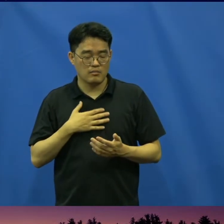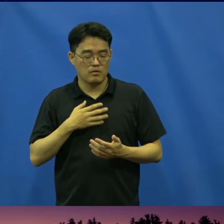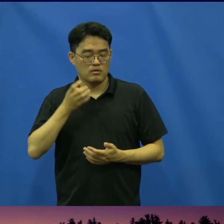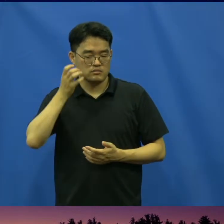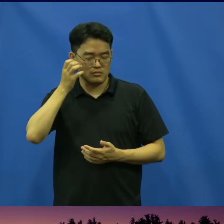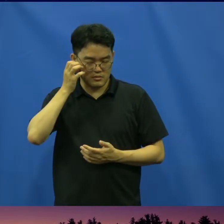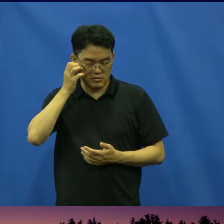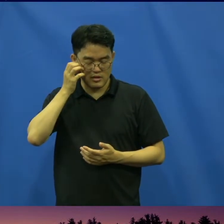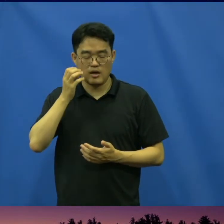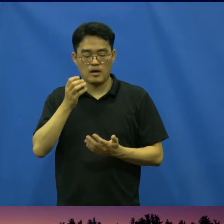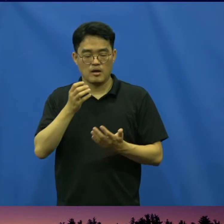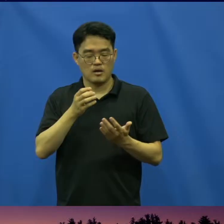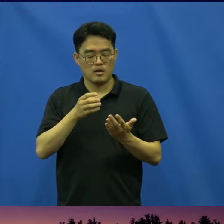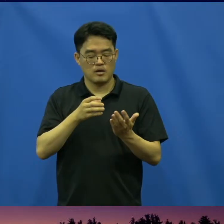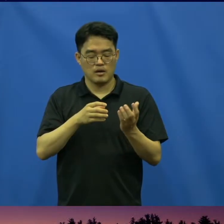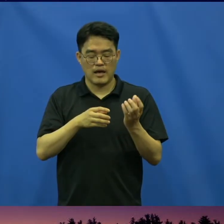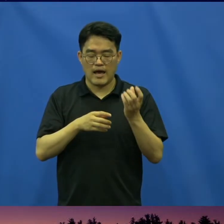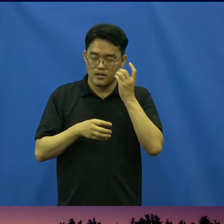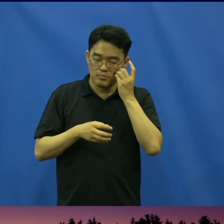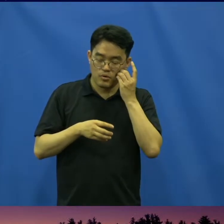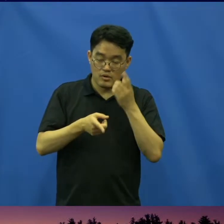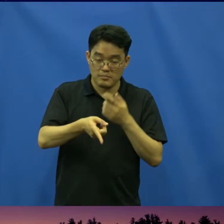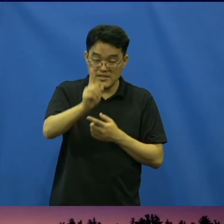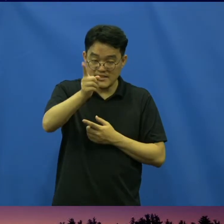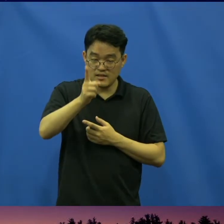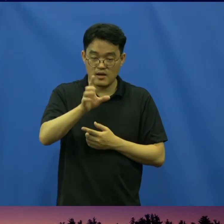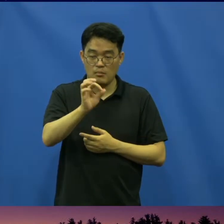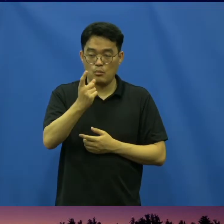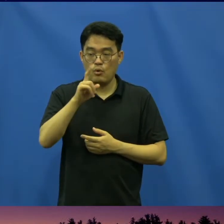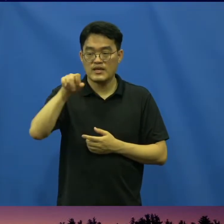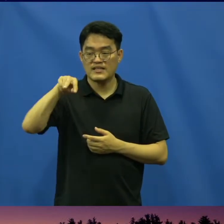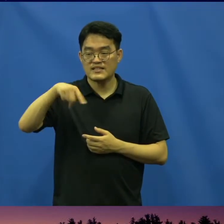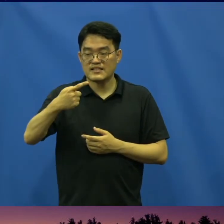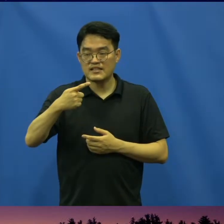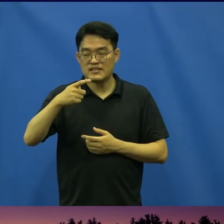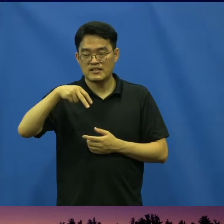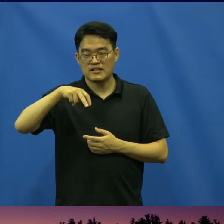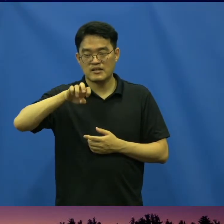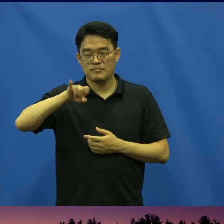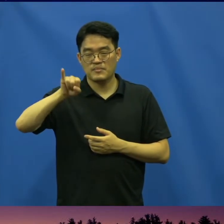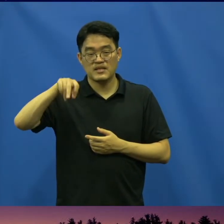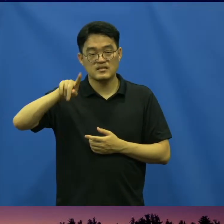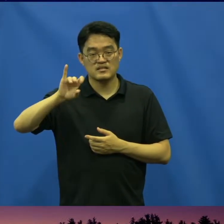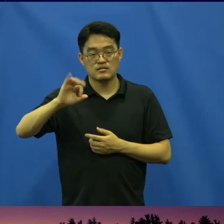게 아니에요. 선한 사람만 사용하는 게 아니에요. 범죄를 더 치밀하게 완벽하게 꾸밀 수가 있어요.